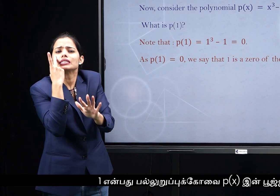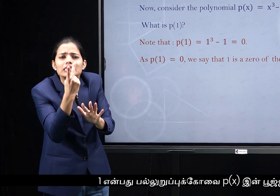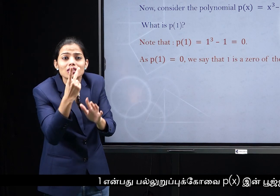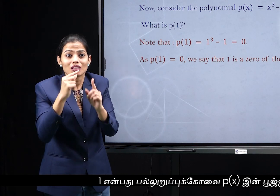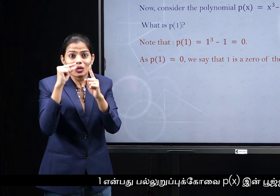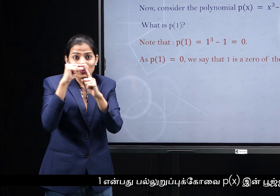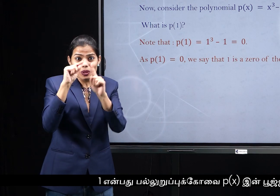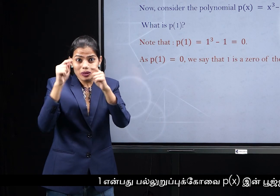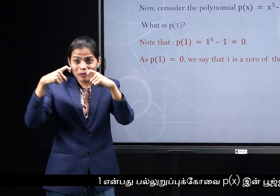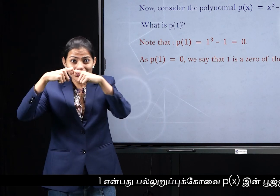இன் 0.